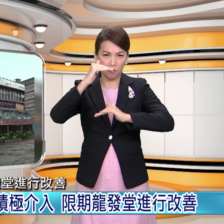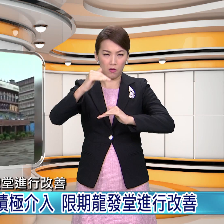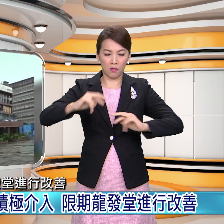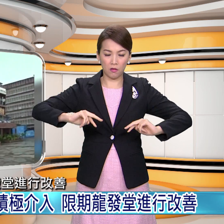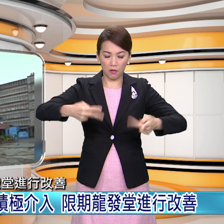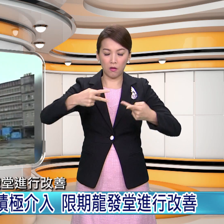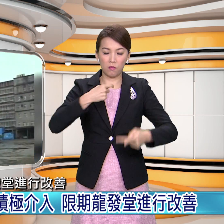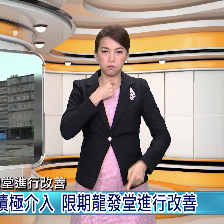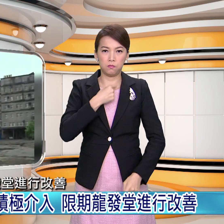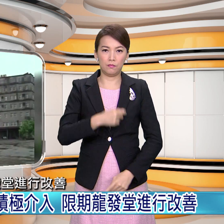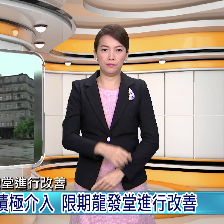行改善。